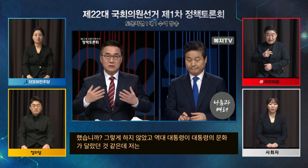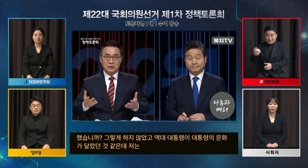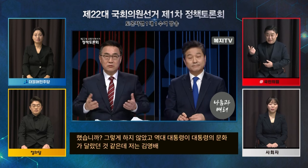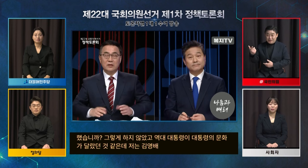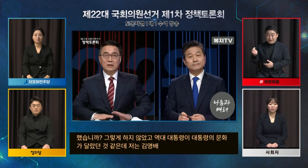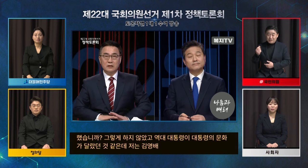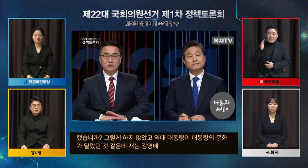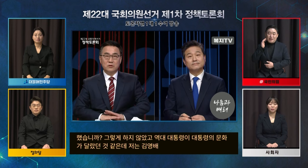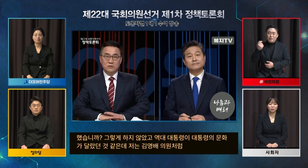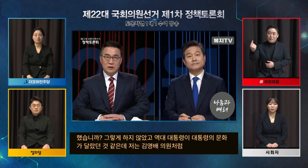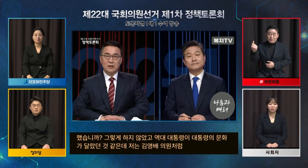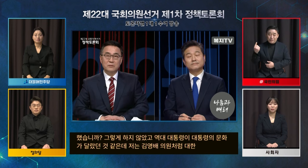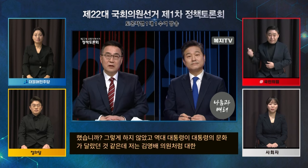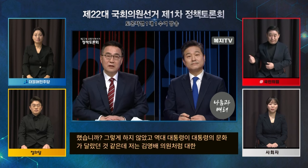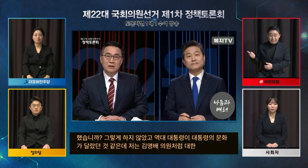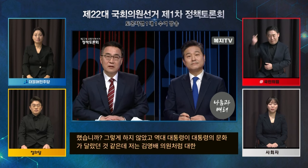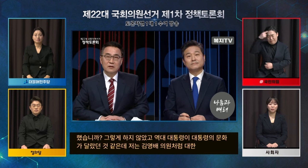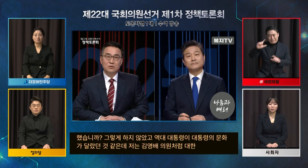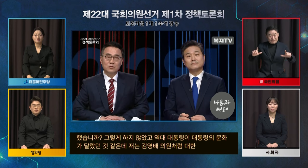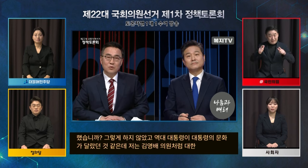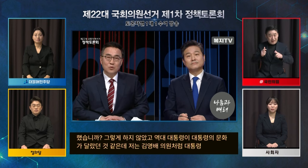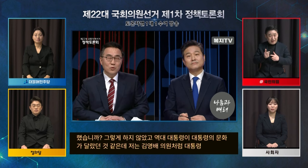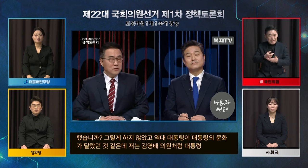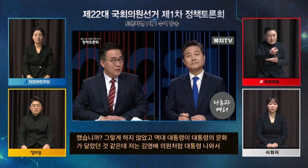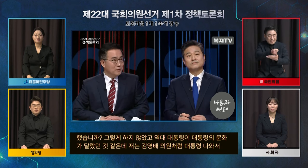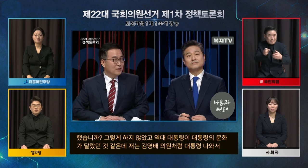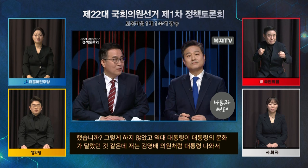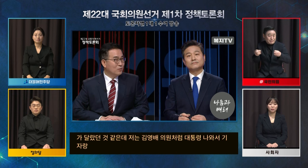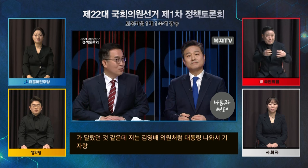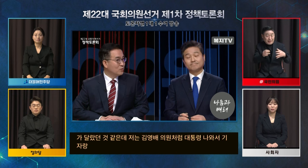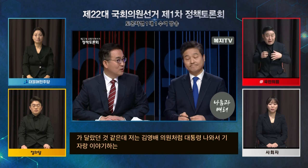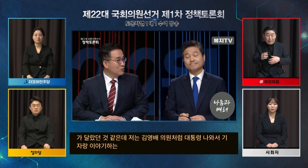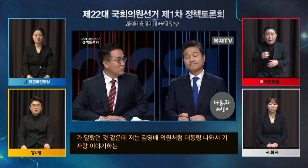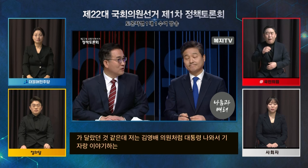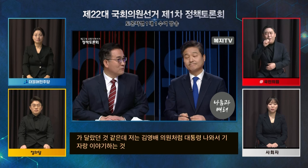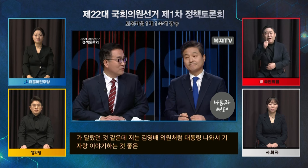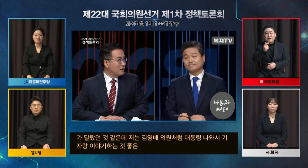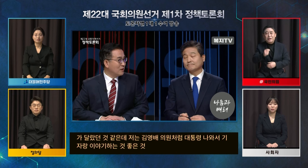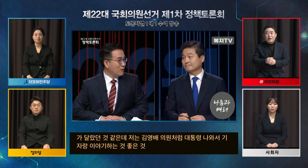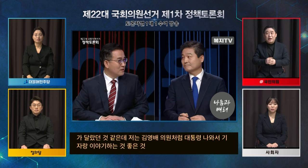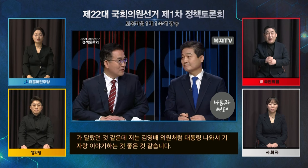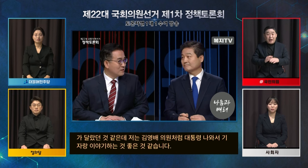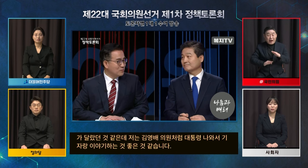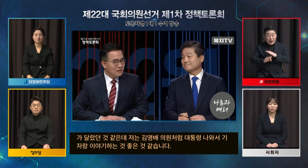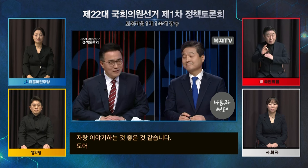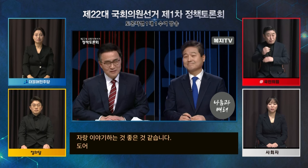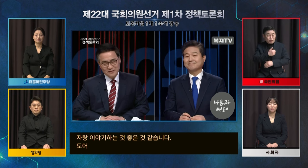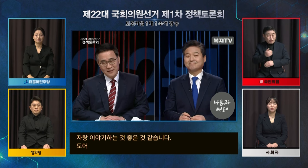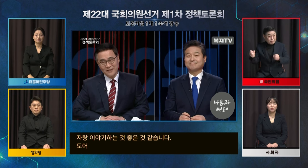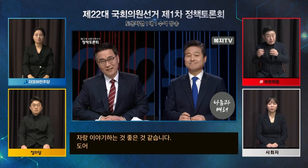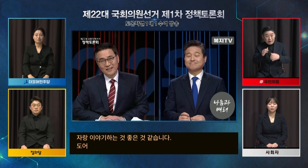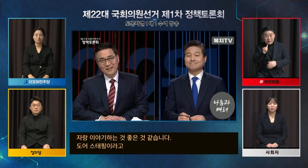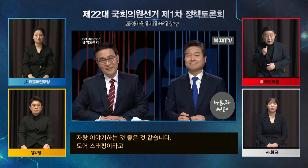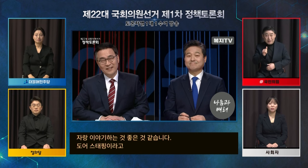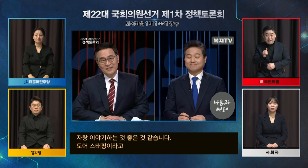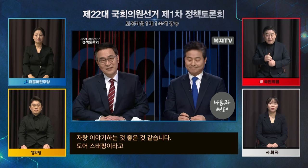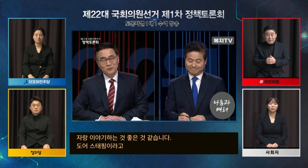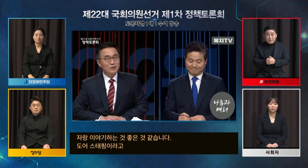나와서 기자들하고 이야기하는 걸 좋다고 생각합니다. 그리고 또 도어 스태핑이라고 출근하면서 얼마나 대화하지 않았습니까? 그런데